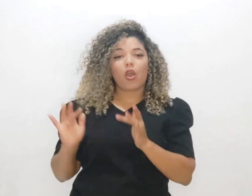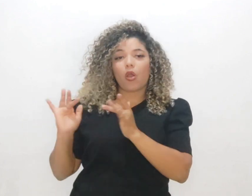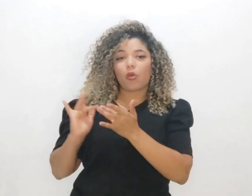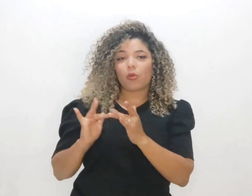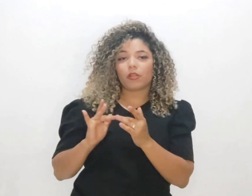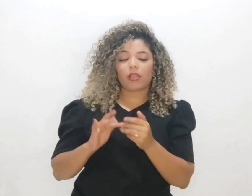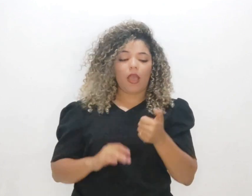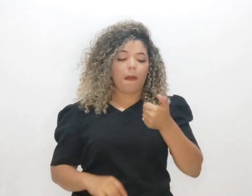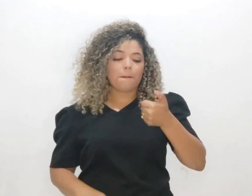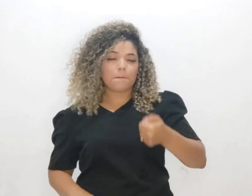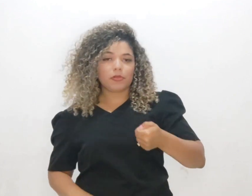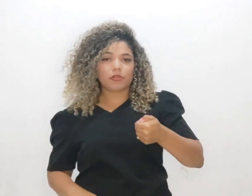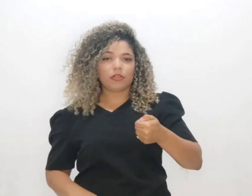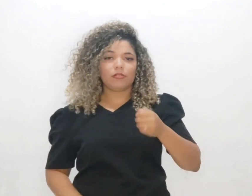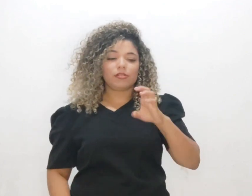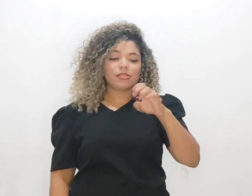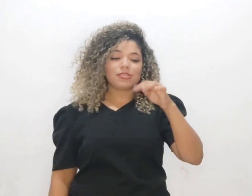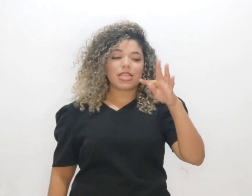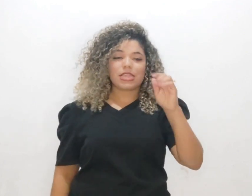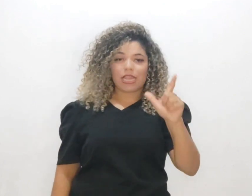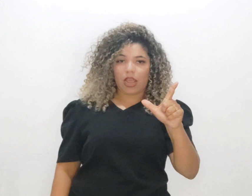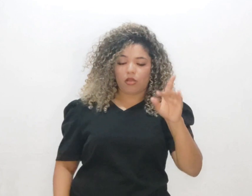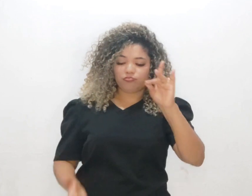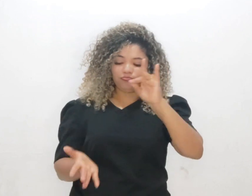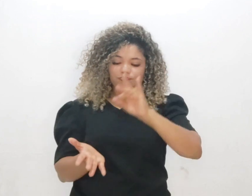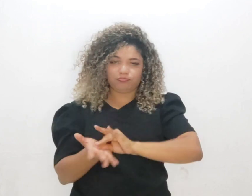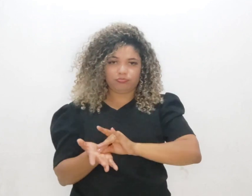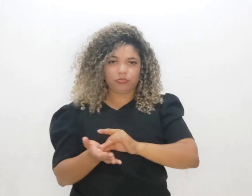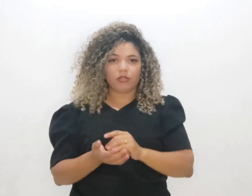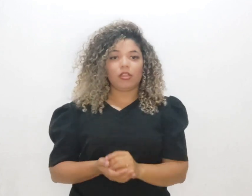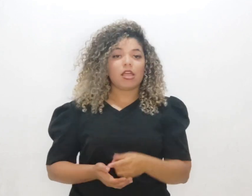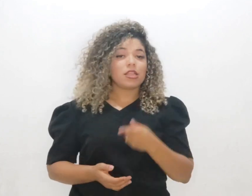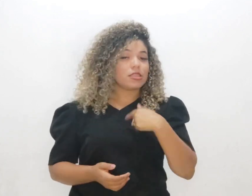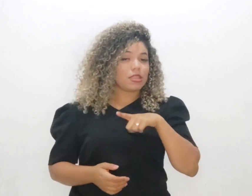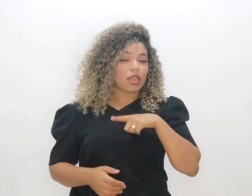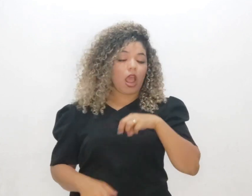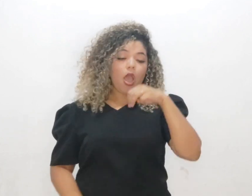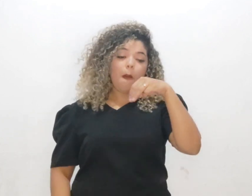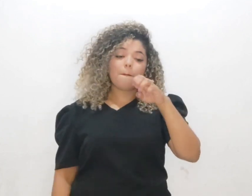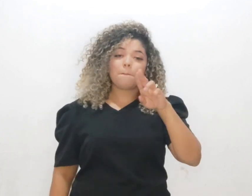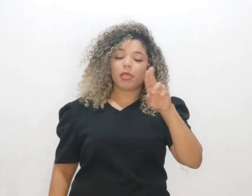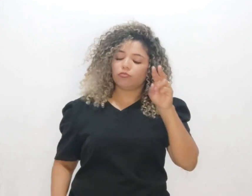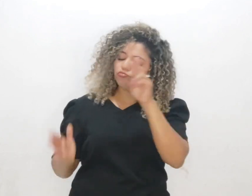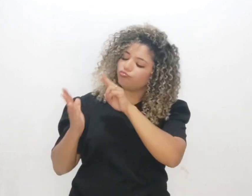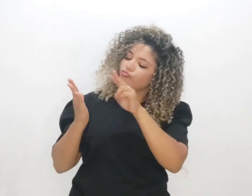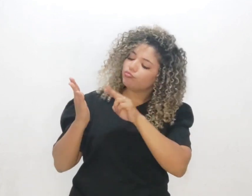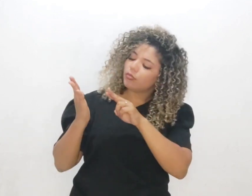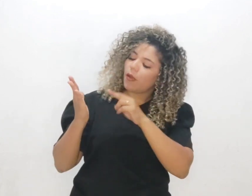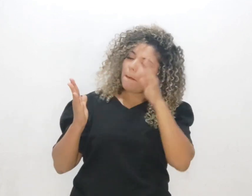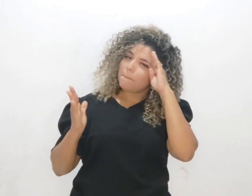botão central. Vamos ter aqui um menu principal. Nesse menu principal,